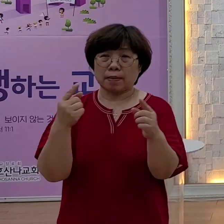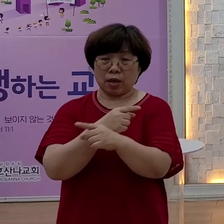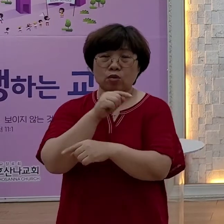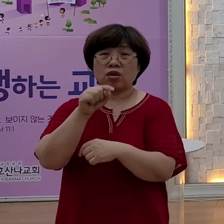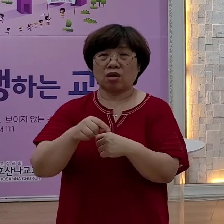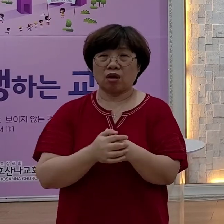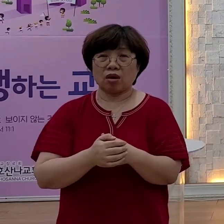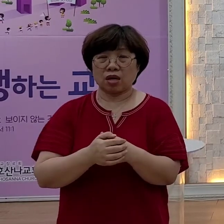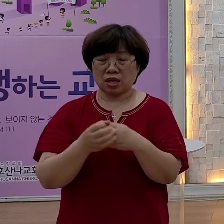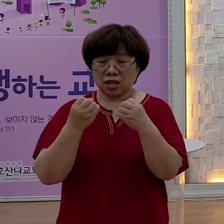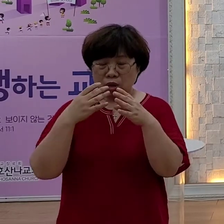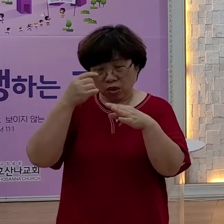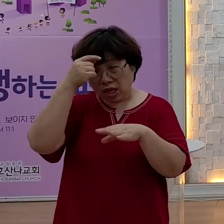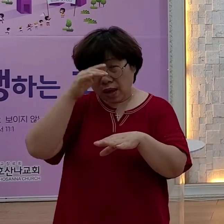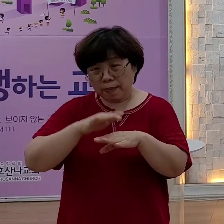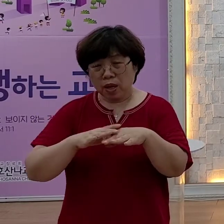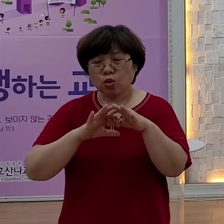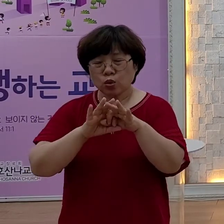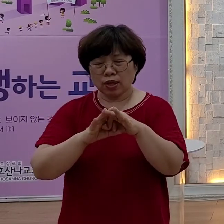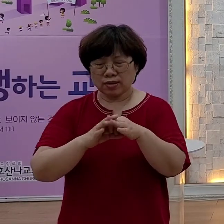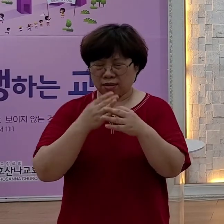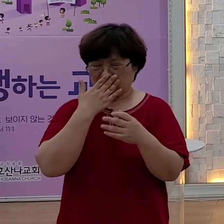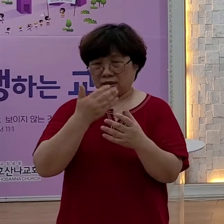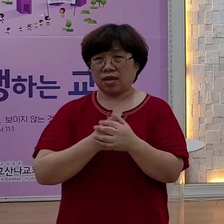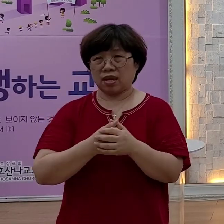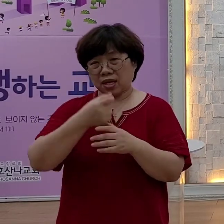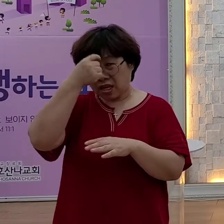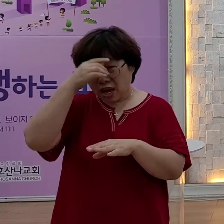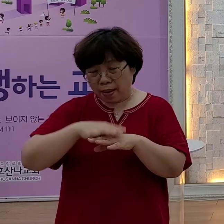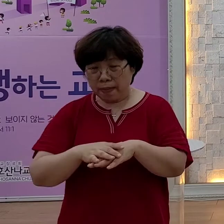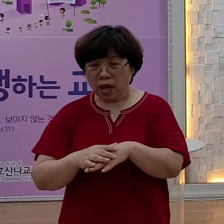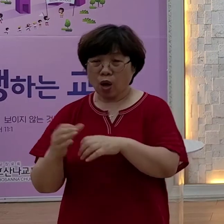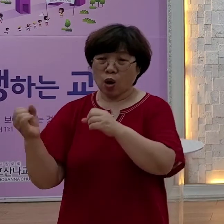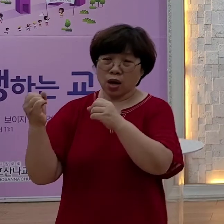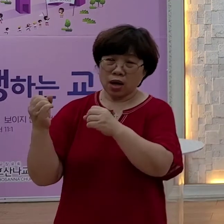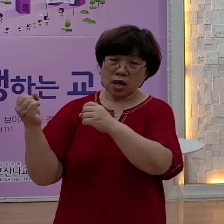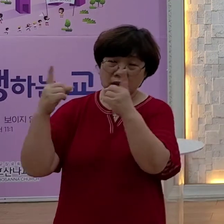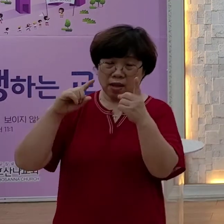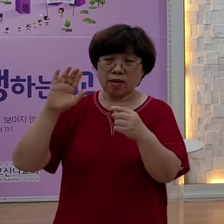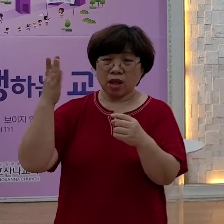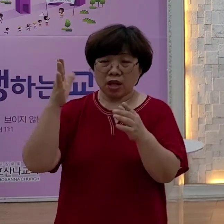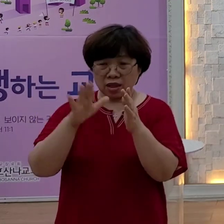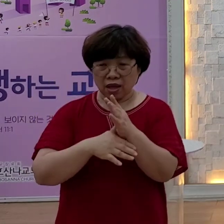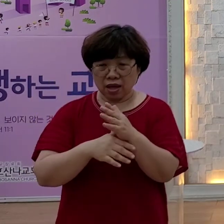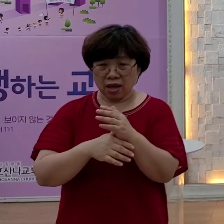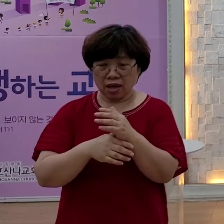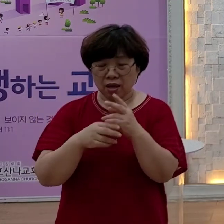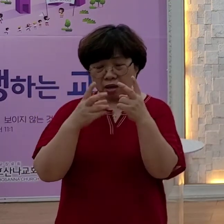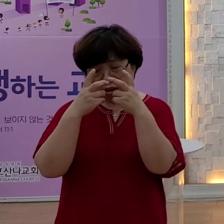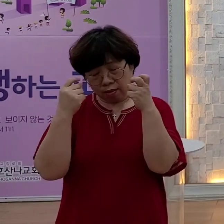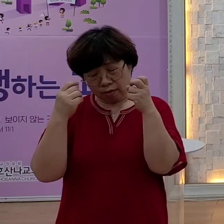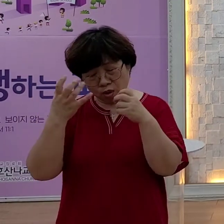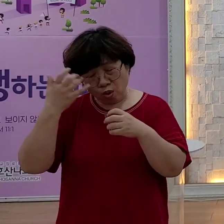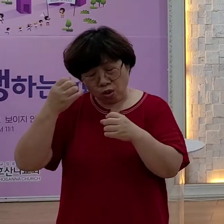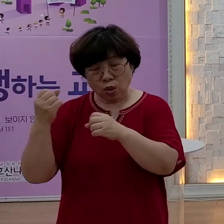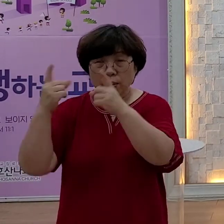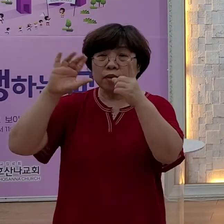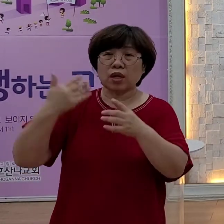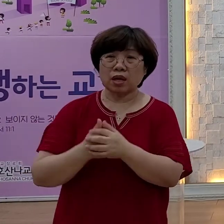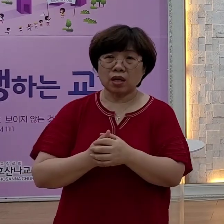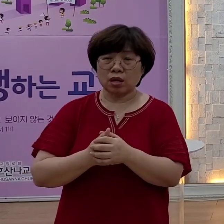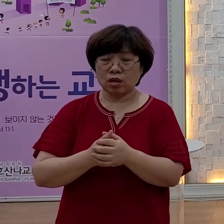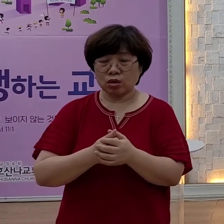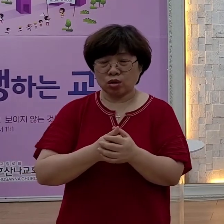전환점도 예배를 통해서 가능하다는 거예요. 여러분, 예배가 살아나야 이 잠자는 영혼이 다시 뛰게 됩니다. 죽은